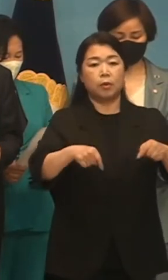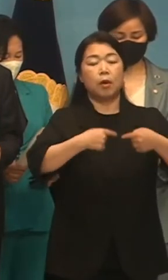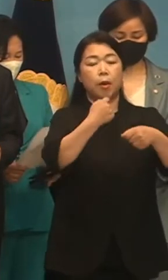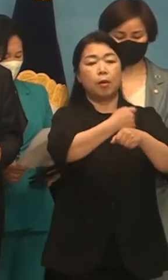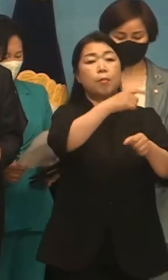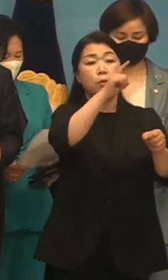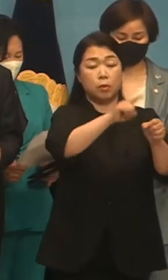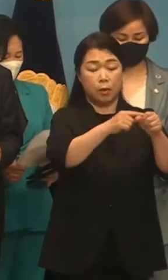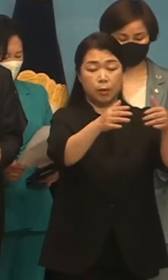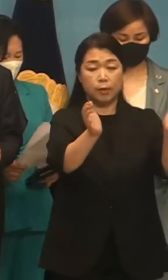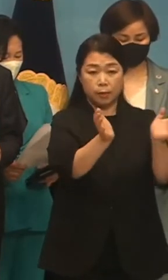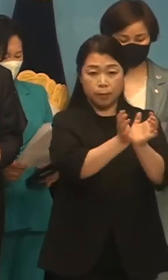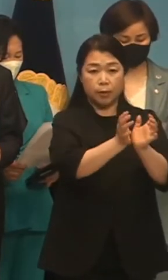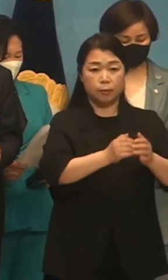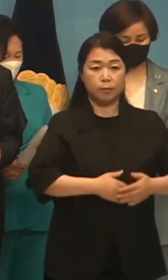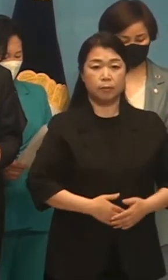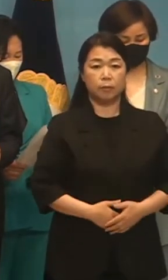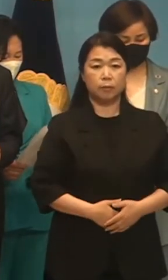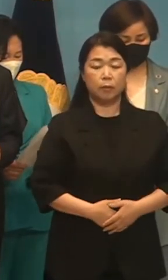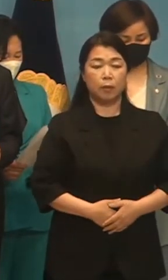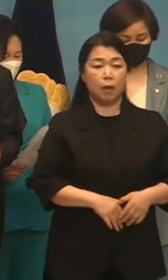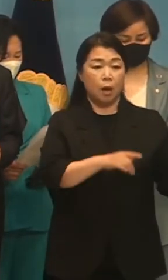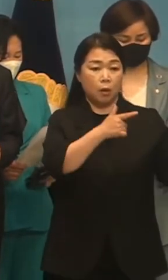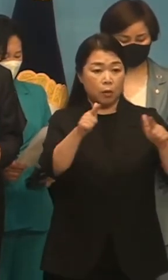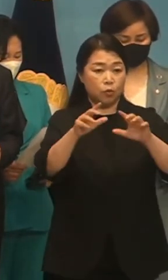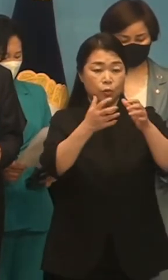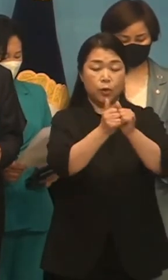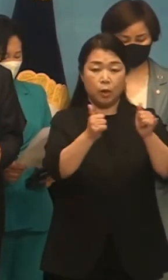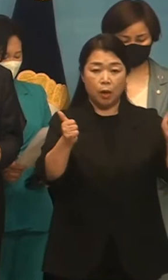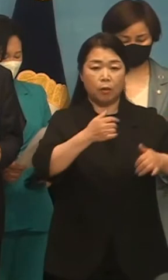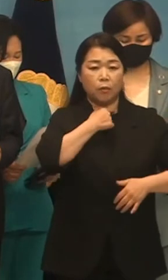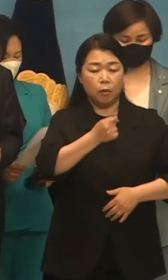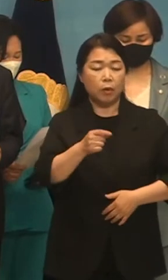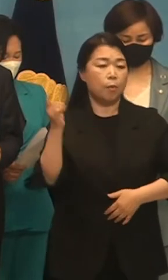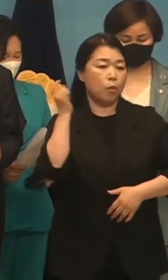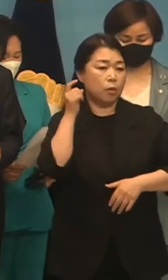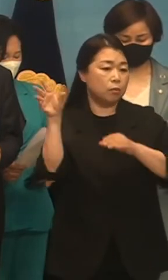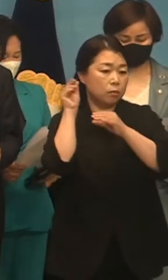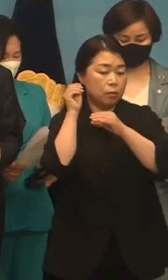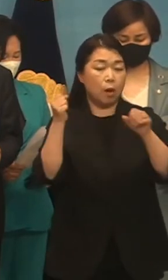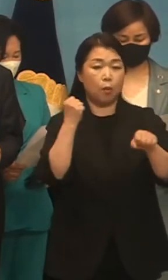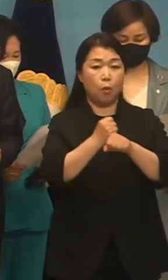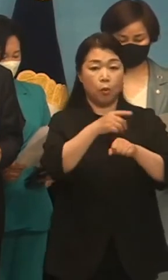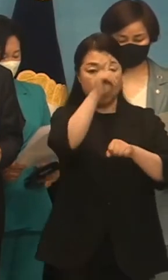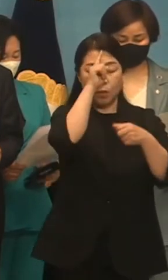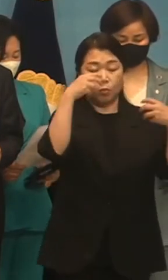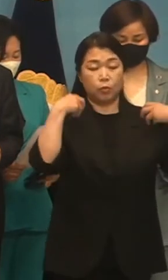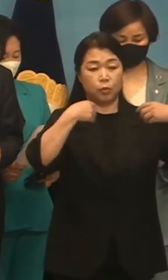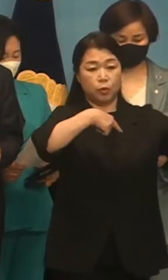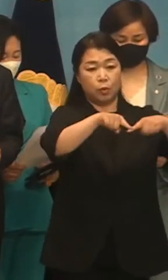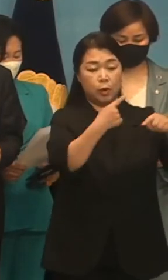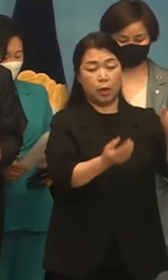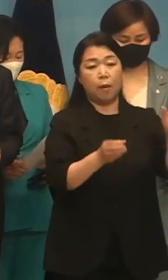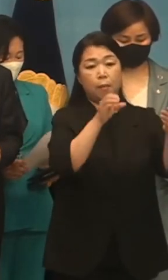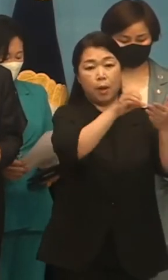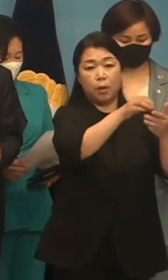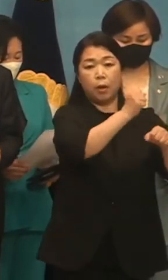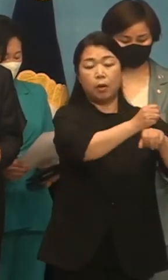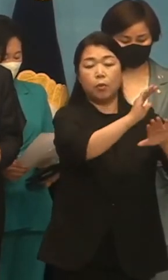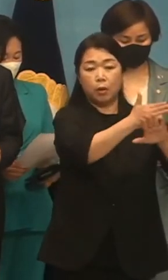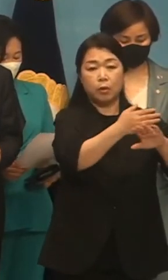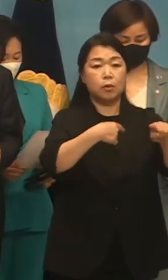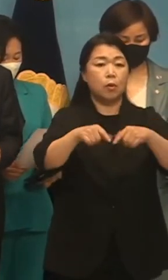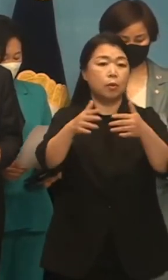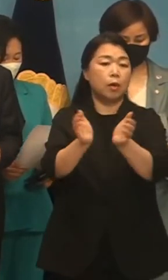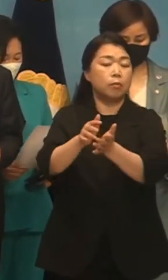목적으로 하는 단체입니다. 다양한 국민의 요구와 목소리를 듣고 정부 정책에 반영해야 하는 정당은 그